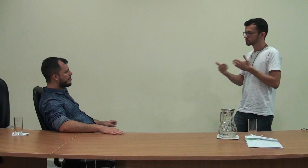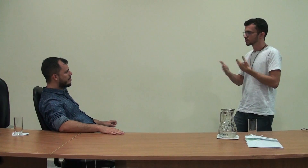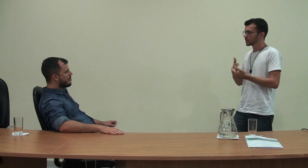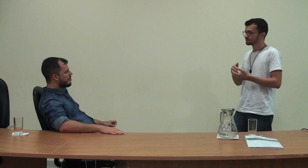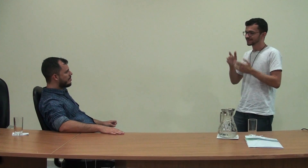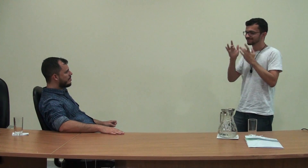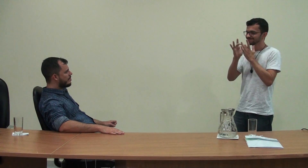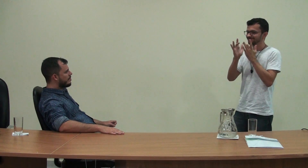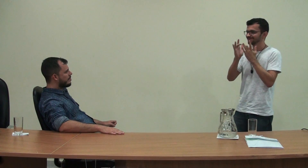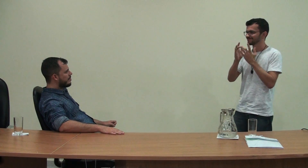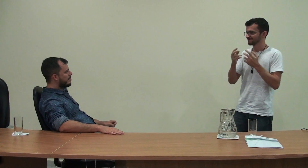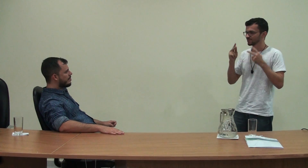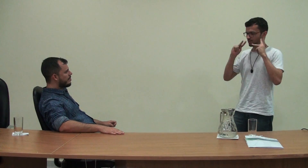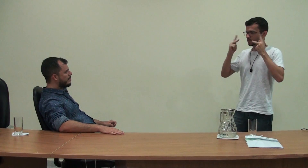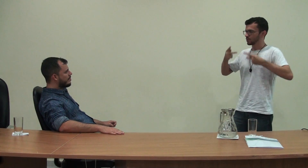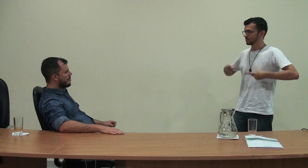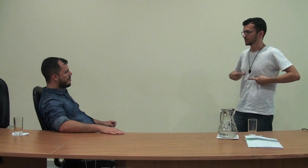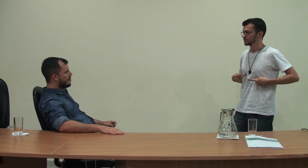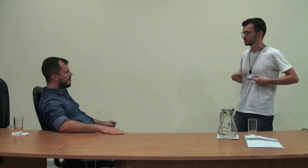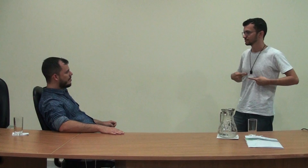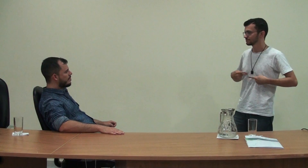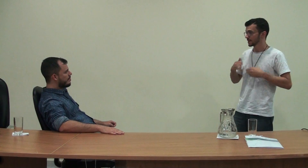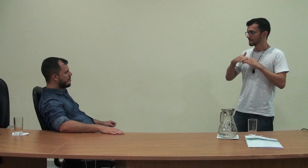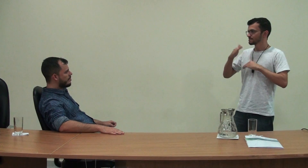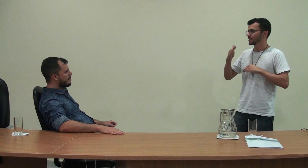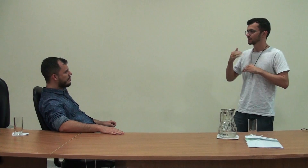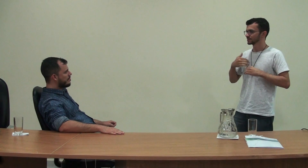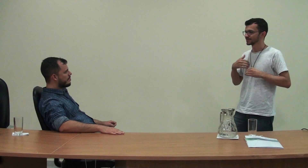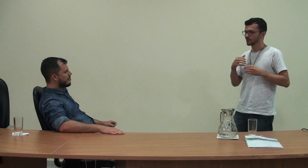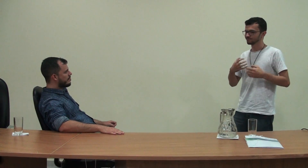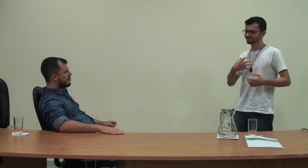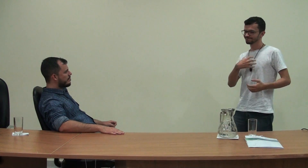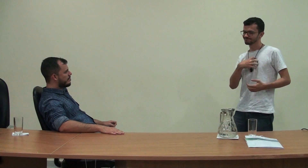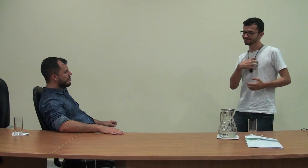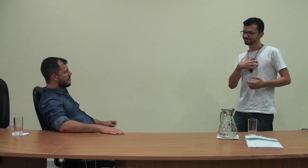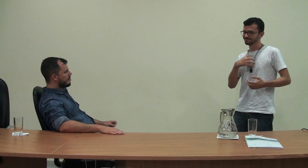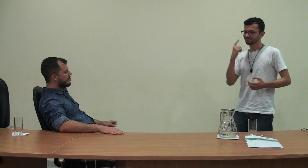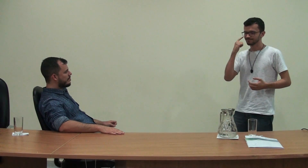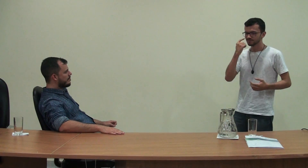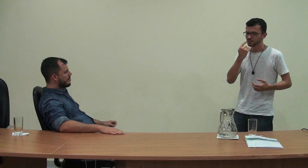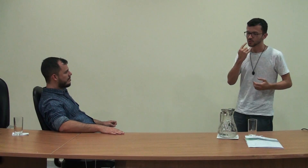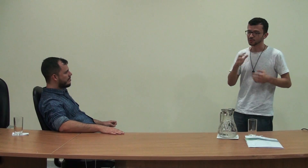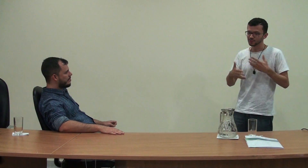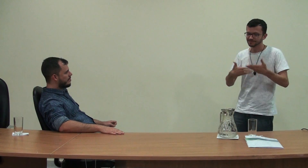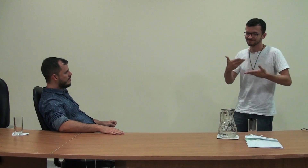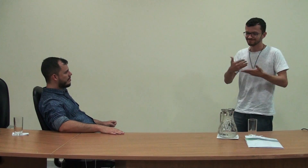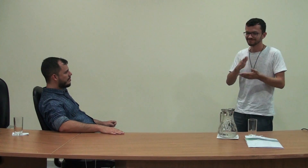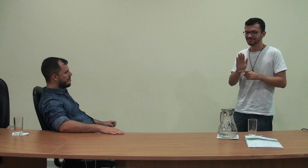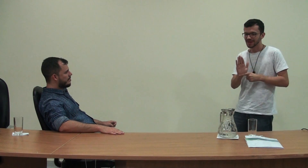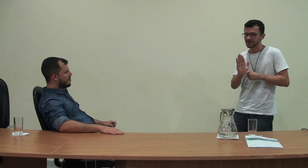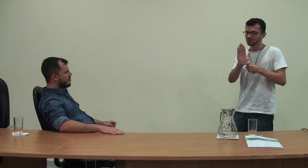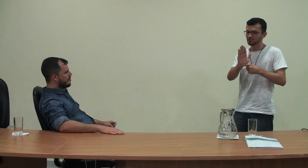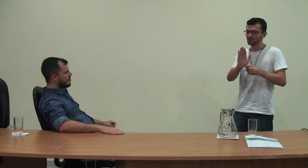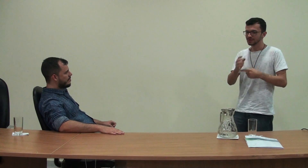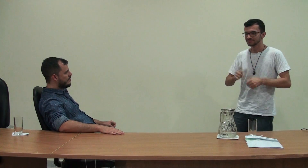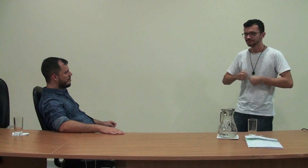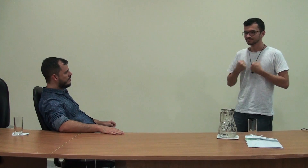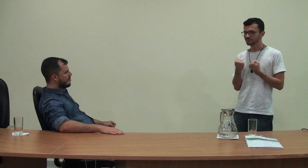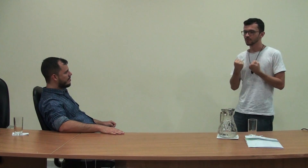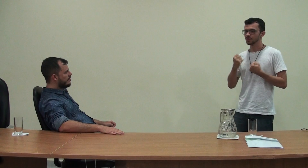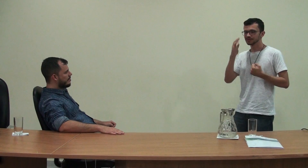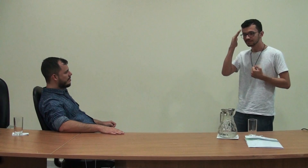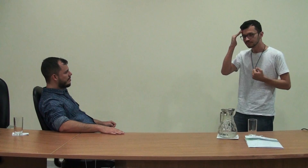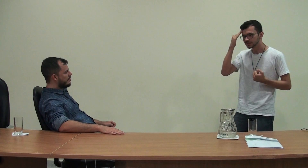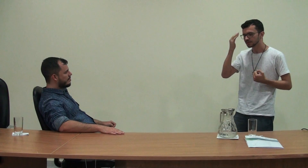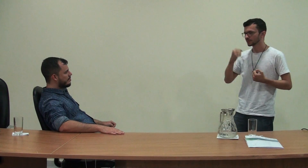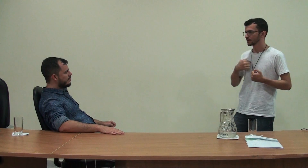Ele veio de um curso de licenciatura e não tem esse reconhecimento. Às vezes tem um contato ali, né, com a área da saúde